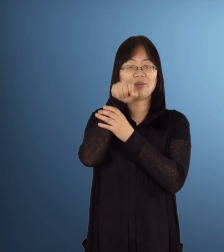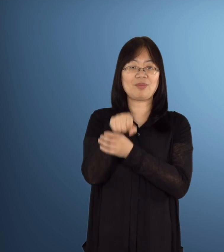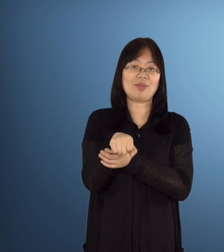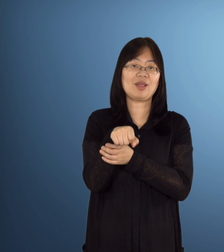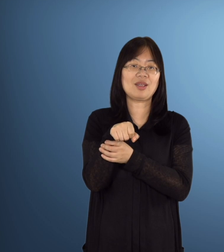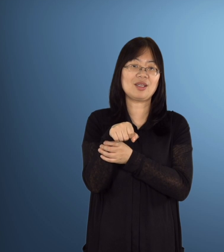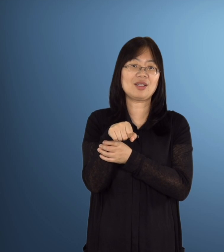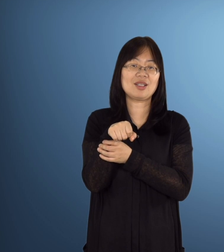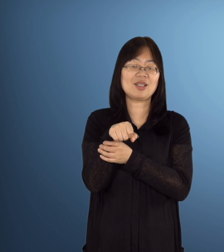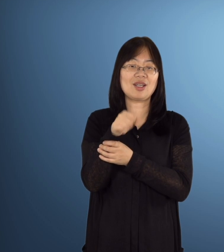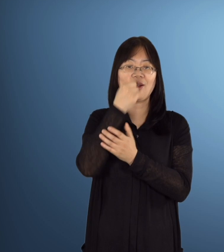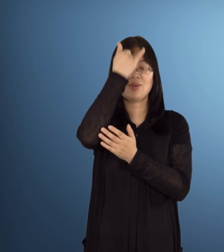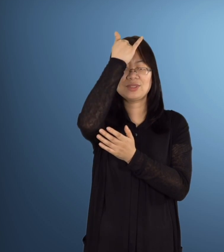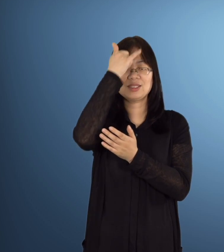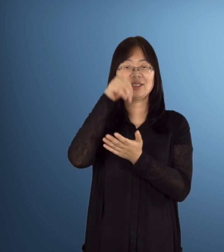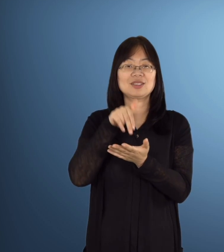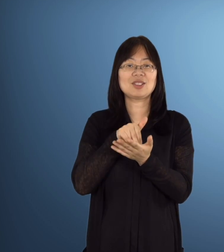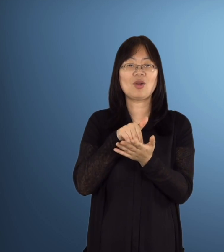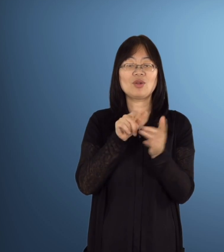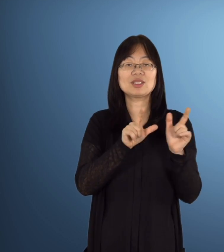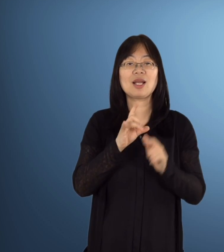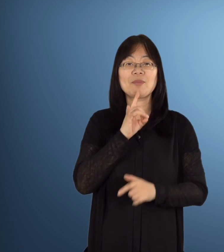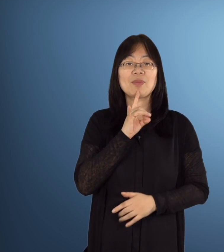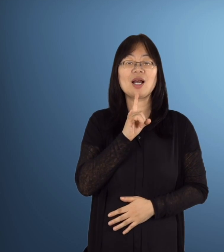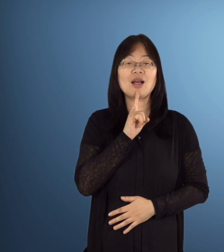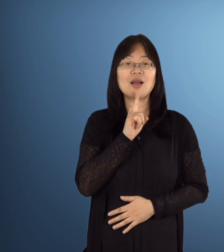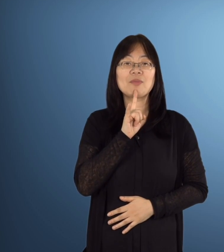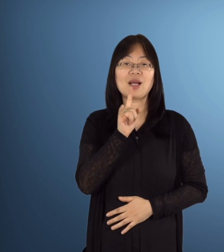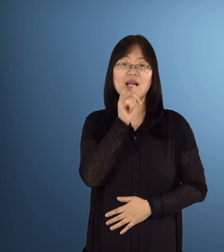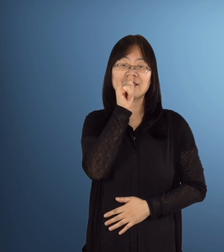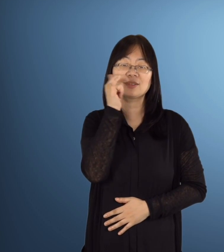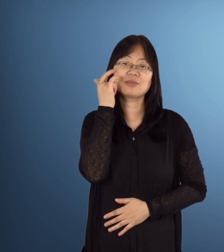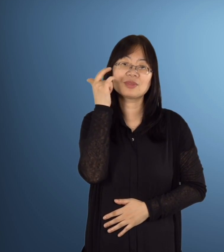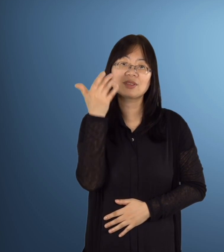열매가 윤리적 삶만을 얘기하는 것일까?